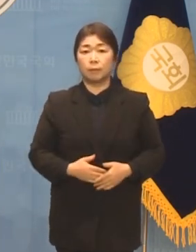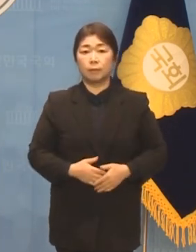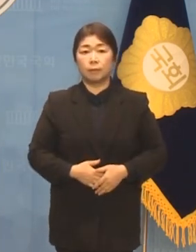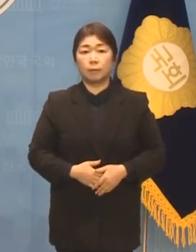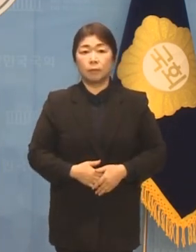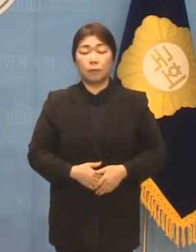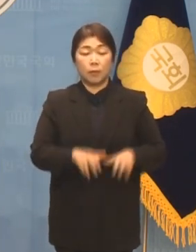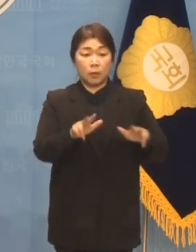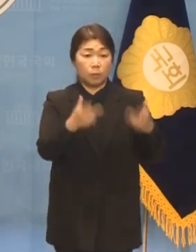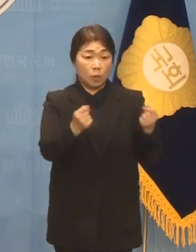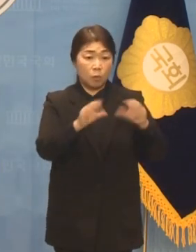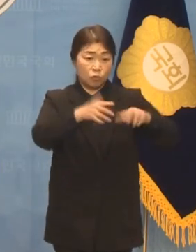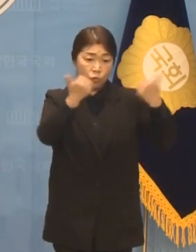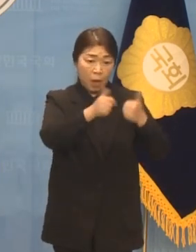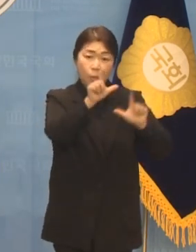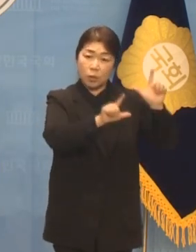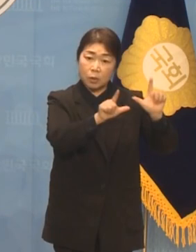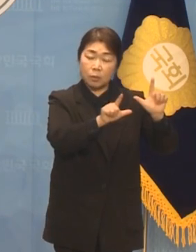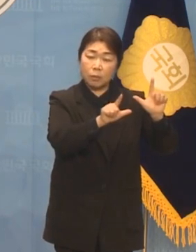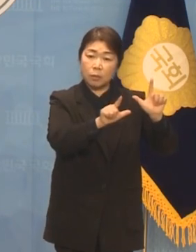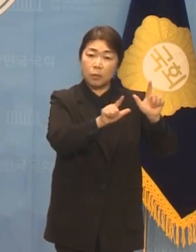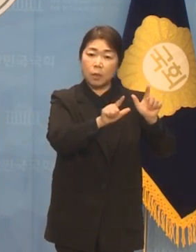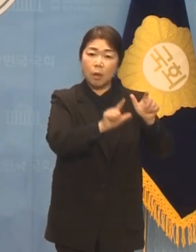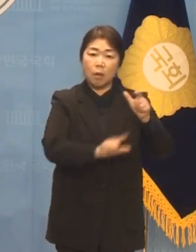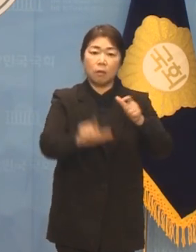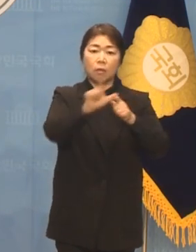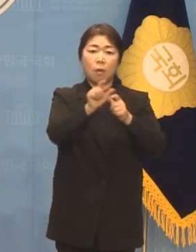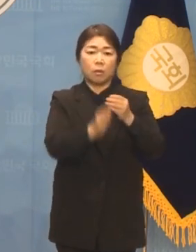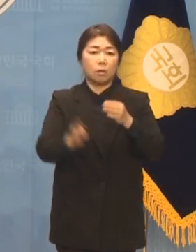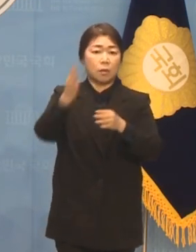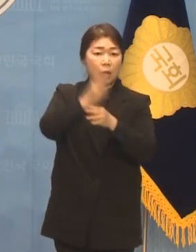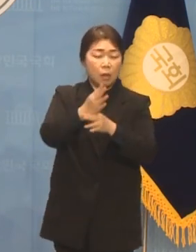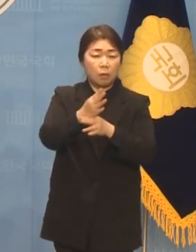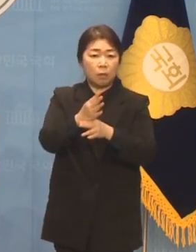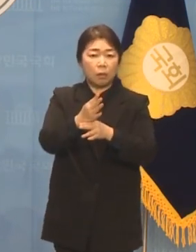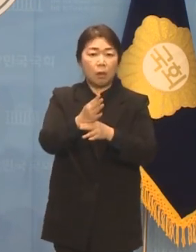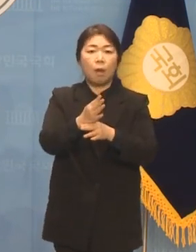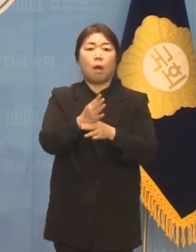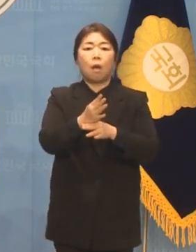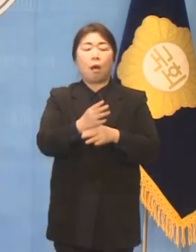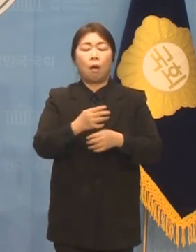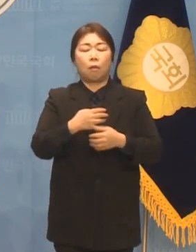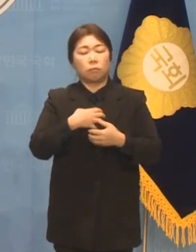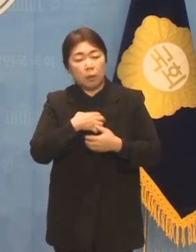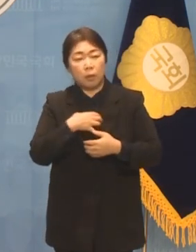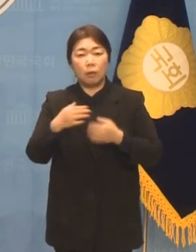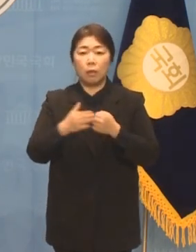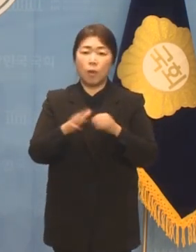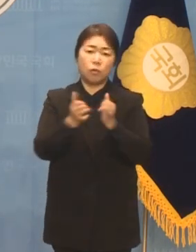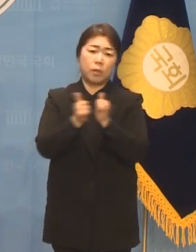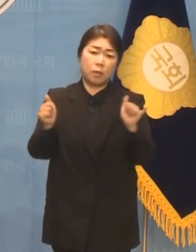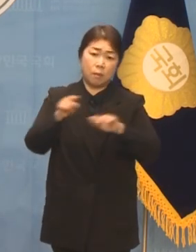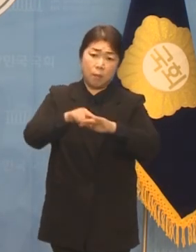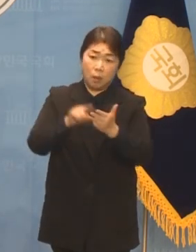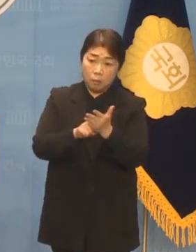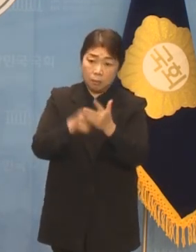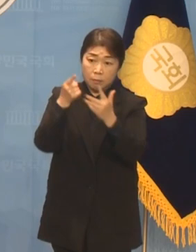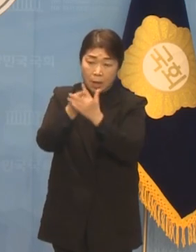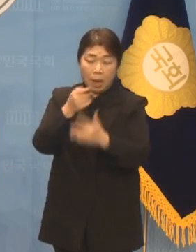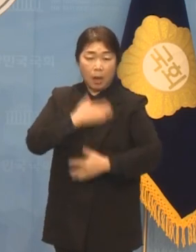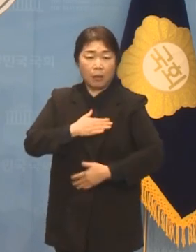지금과 같은 국회가 4년 더 연장되지는 않을까 노심초사하는 국민의 마음을 조금이라도